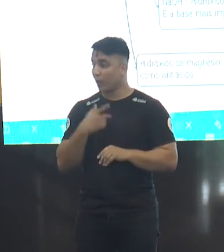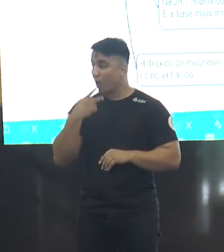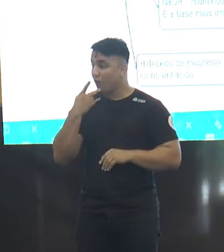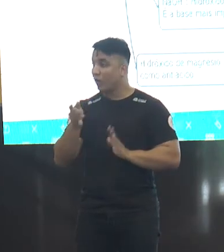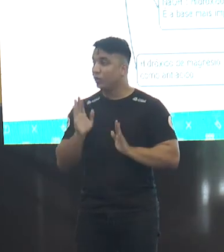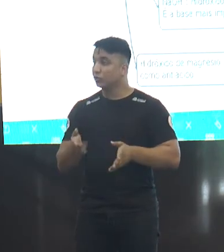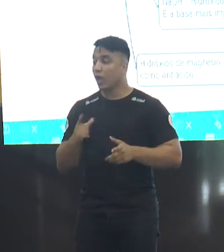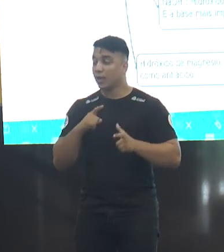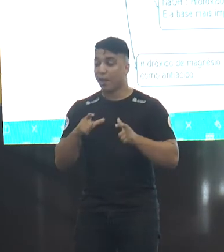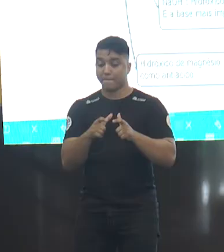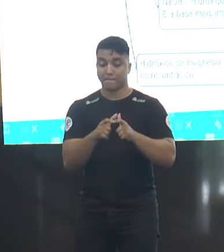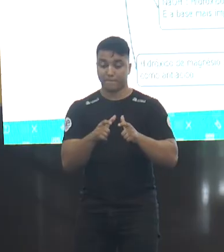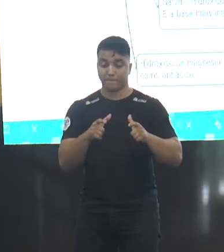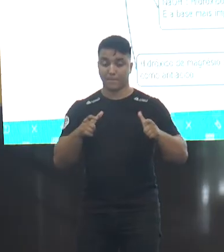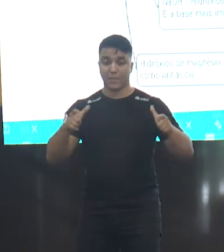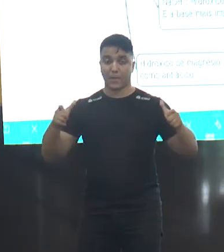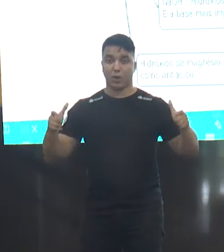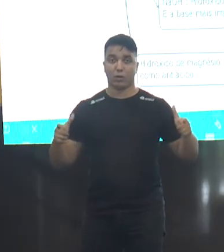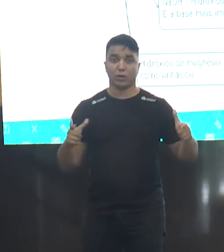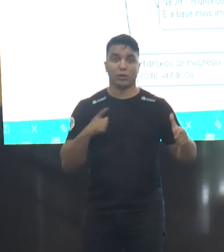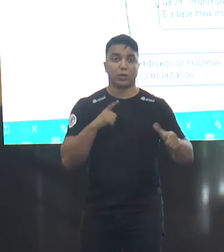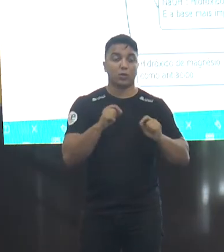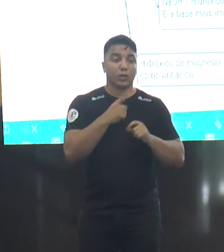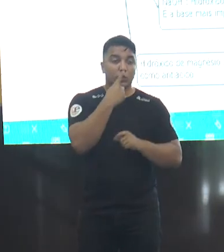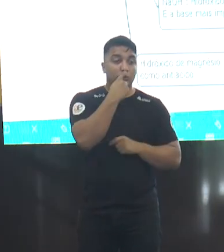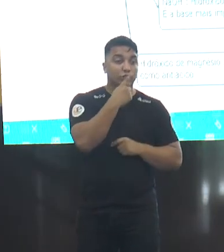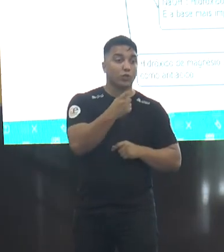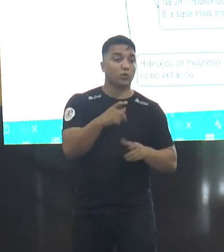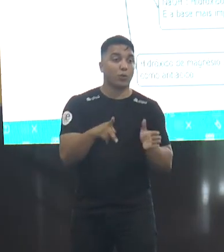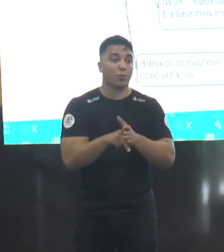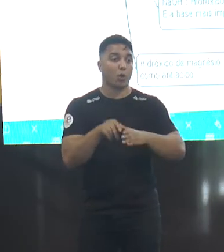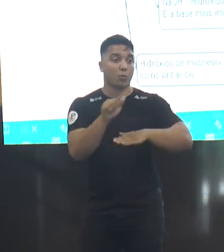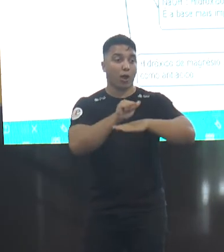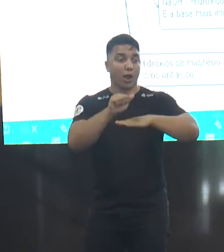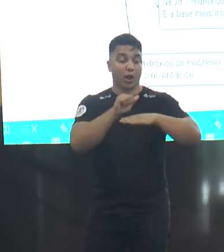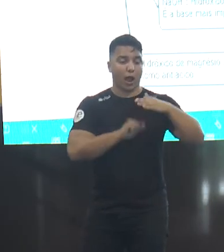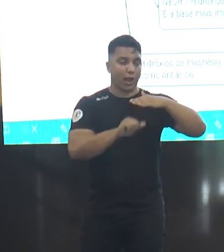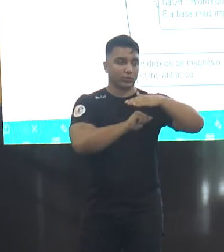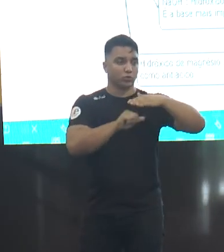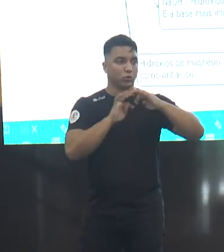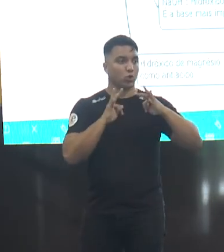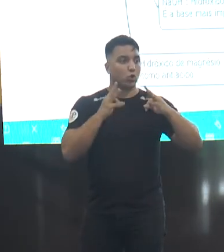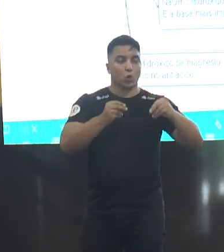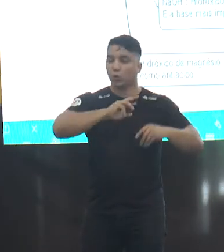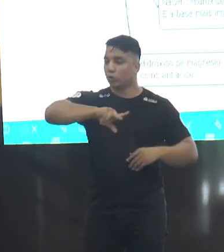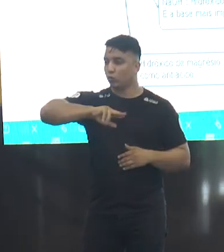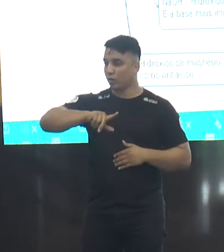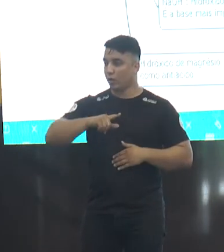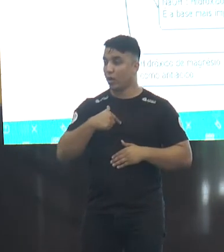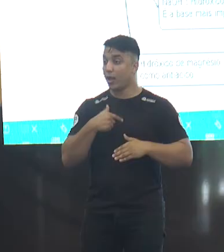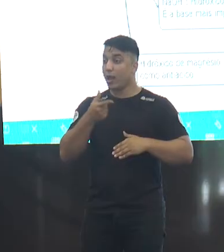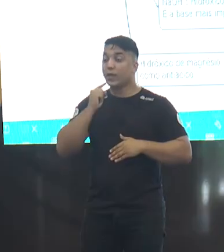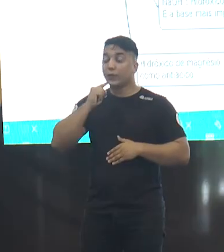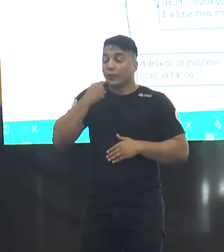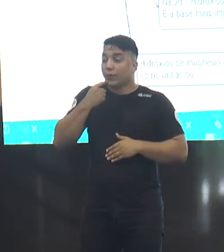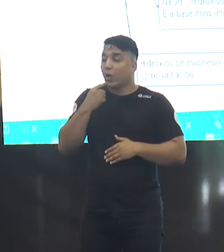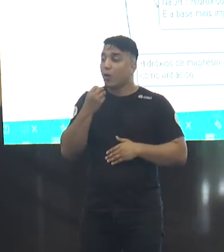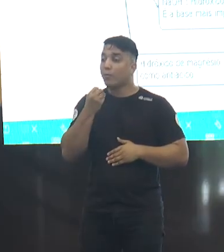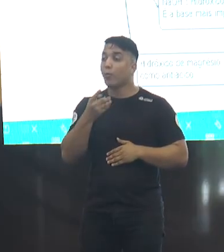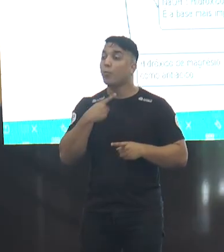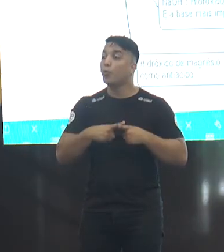que a maioria das substâncias que tem cheiro ruim são ácidos, não são todas. E o limão tem uma